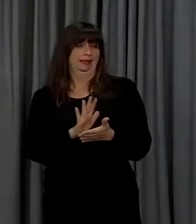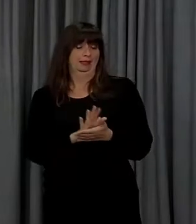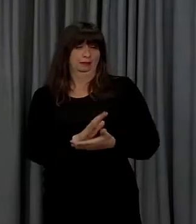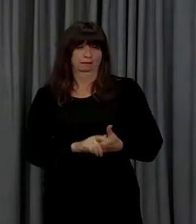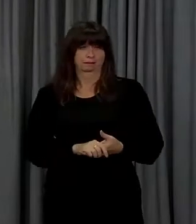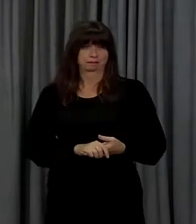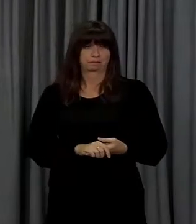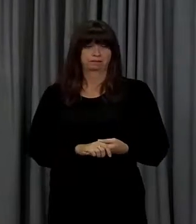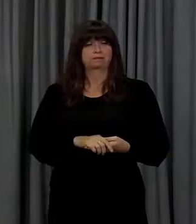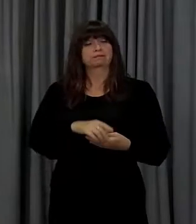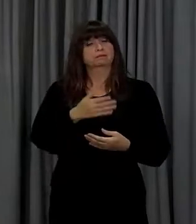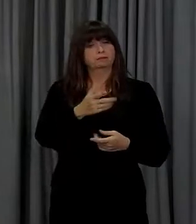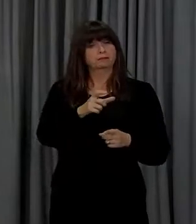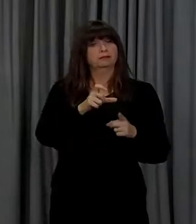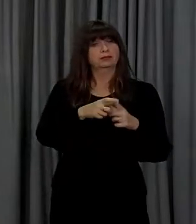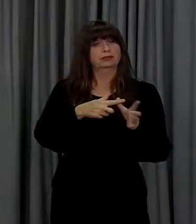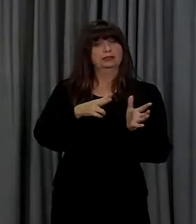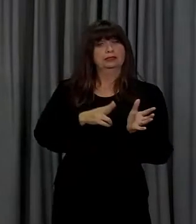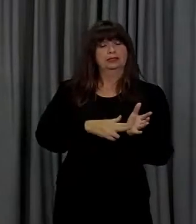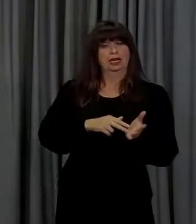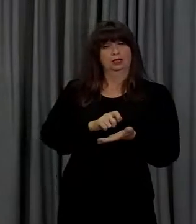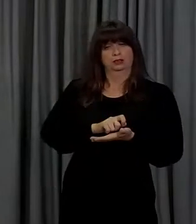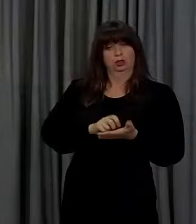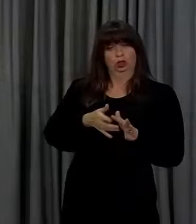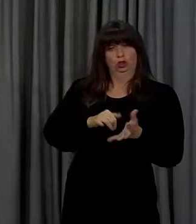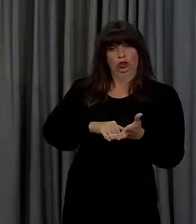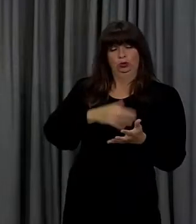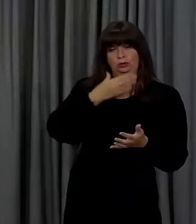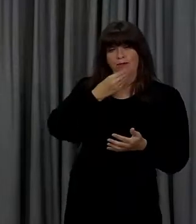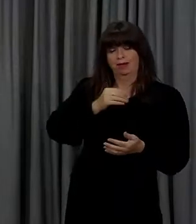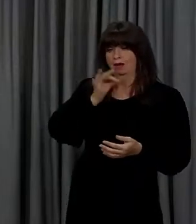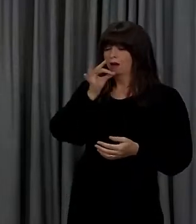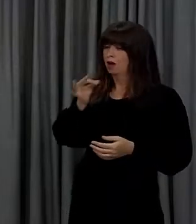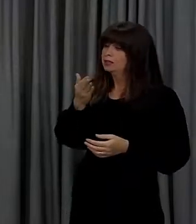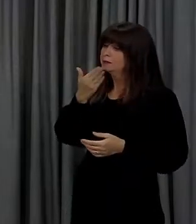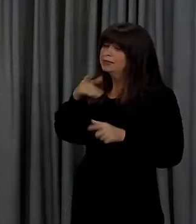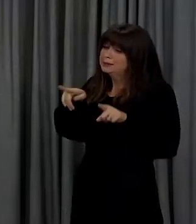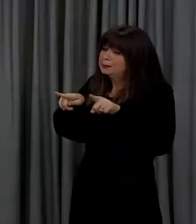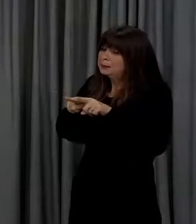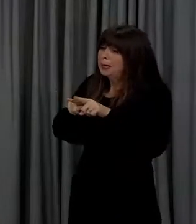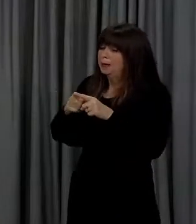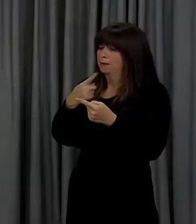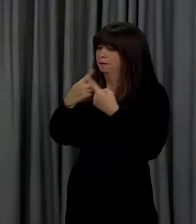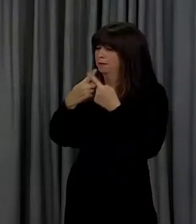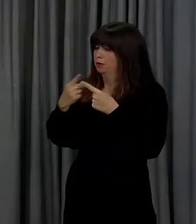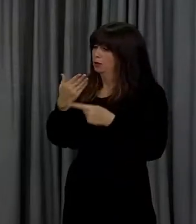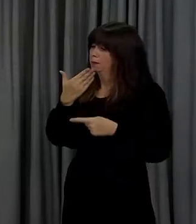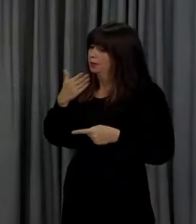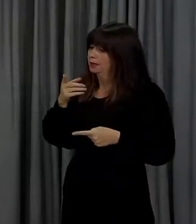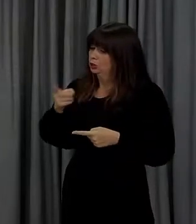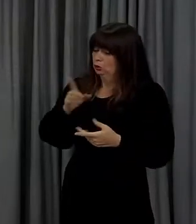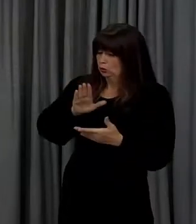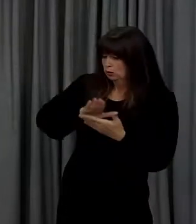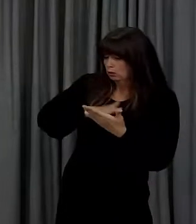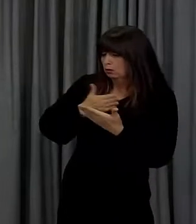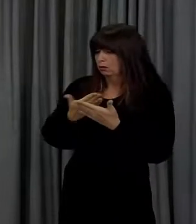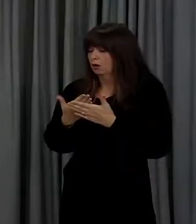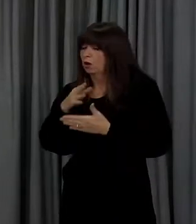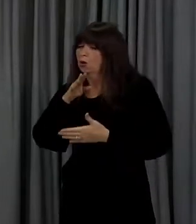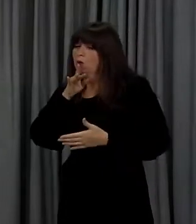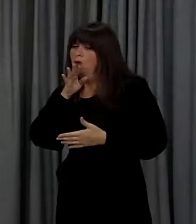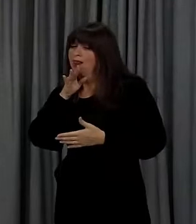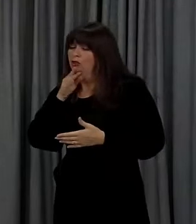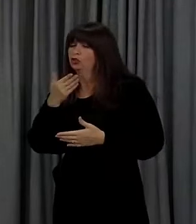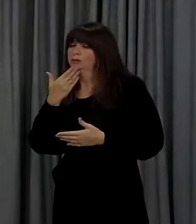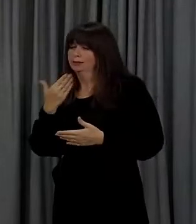mewn sefyllfa lle i ni'n mynd at y gwirionedd yn cael atebion i bobl sydd wedi colli anwyliad yn ystod y